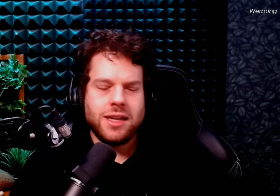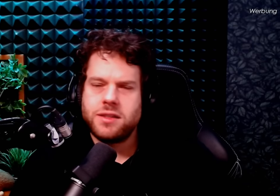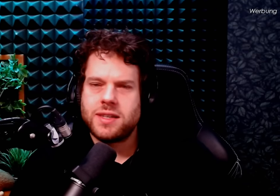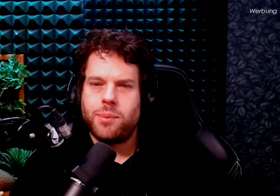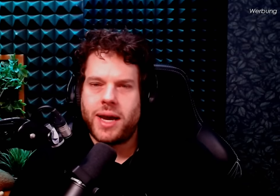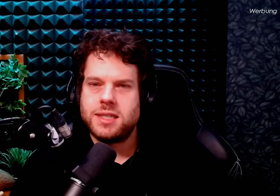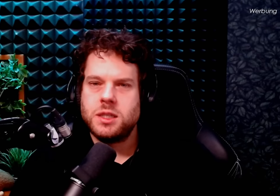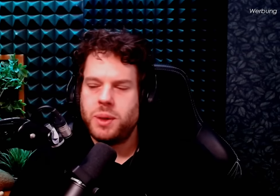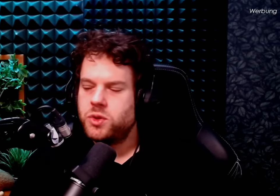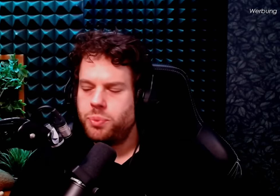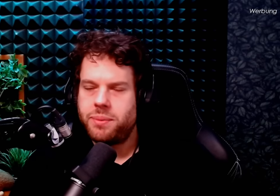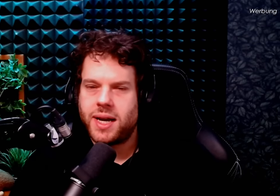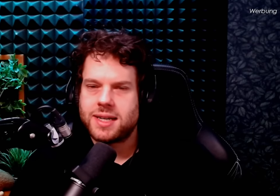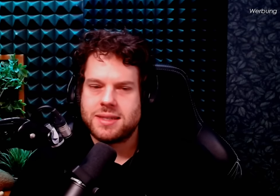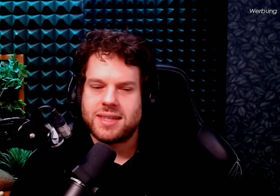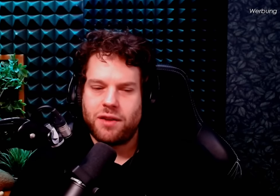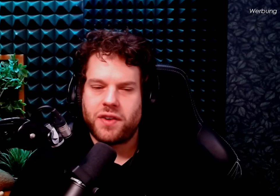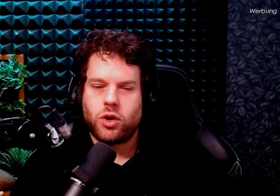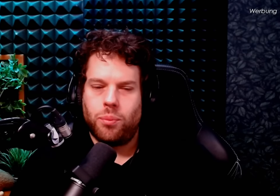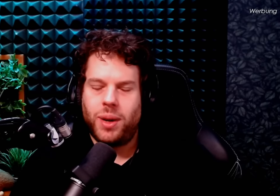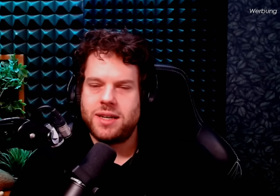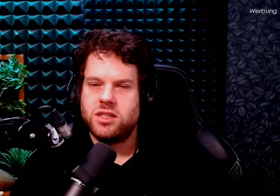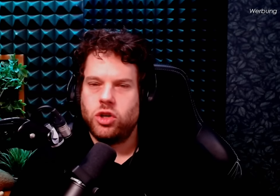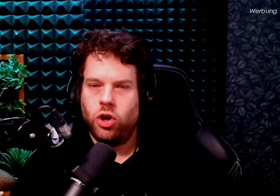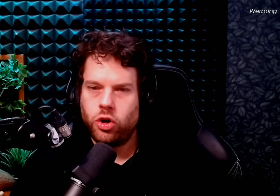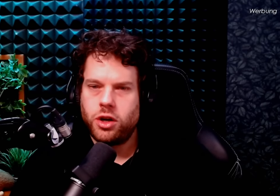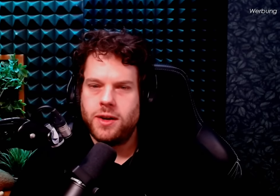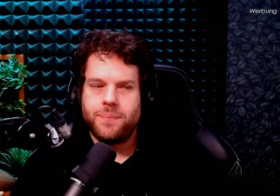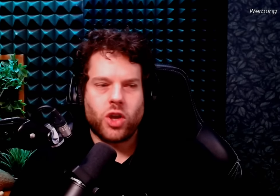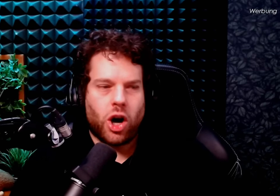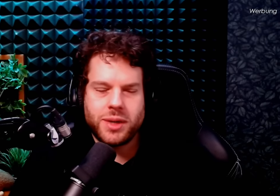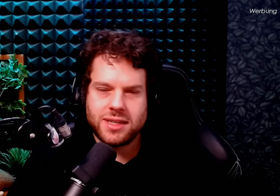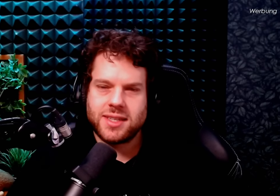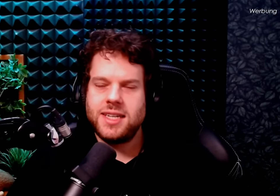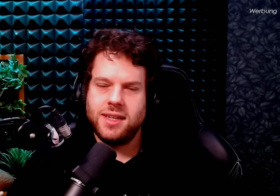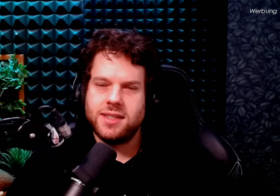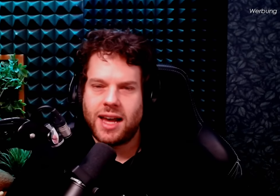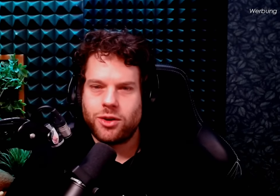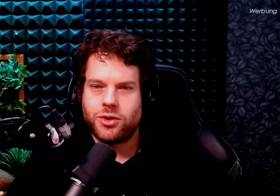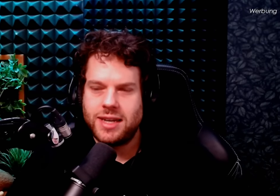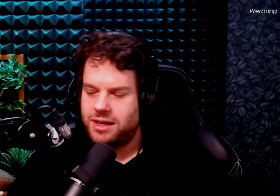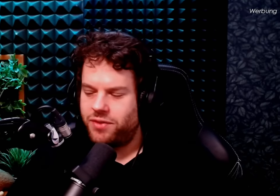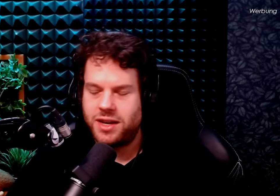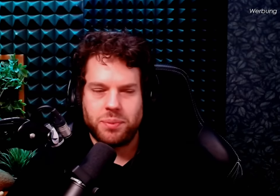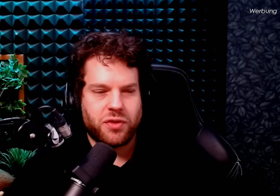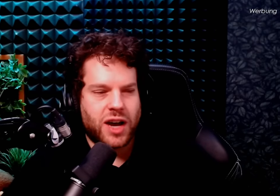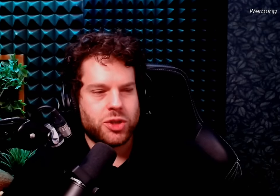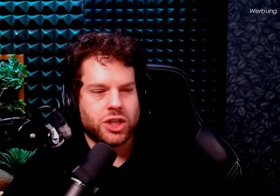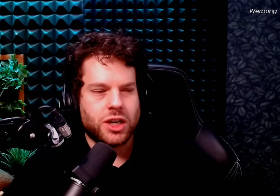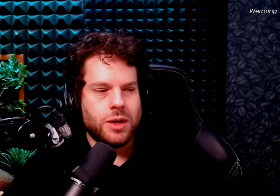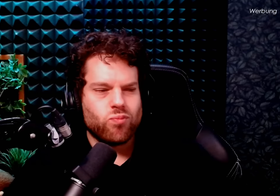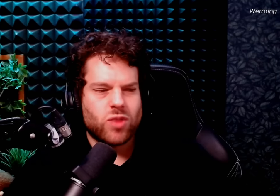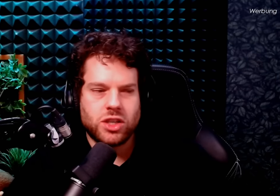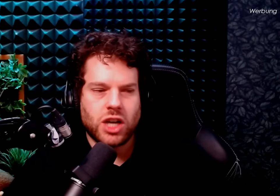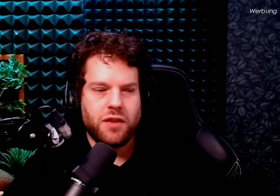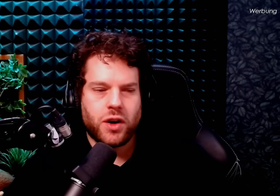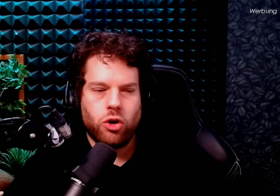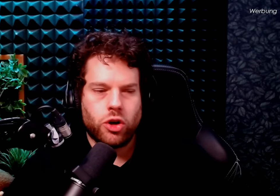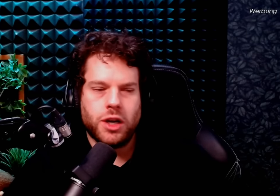ehrlich zu sein, meistens beim Supermarkt ist es einfach komplettes Glück, ob ich das Richtige sage oder nicht, wenn ich mich verabschiede. Es ist einfach Glück.